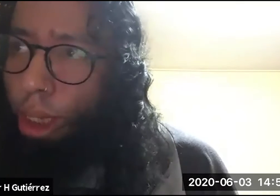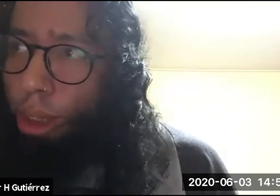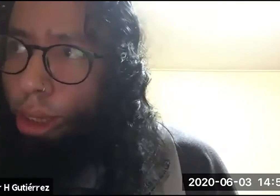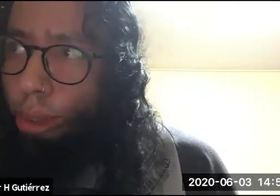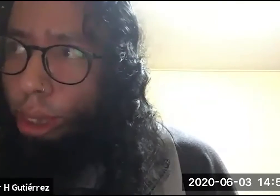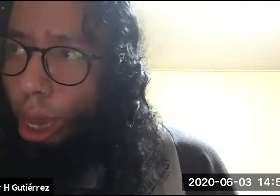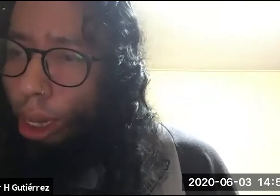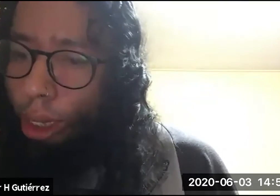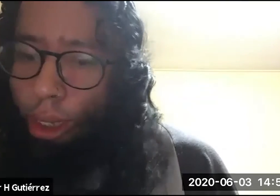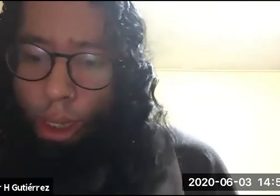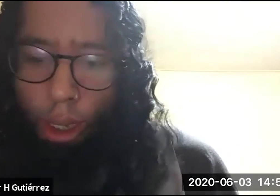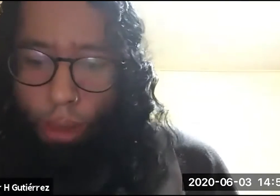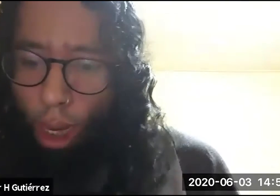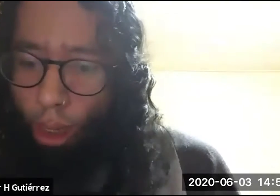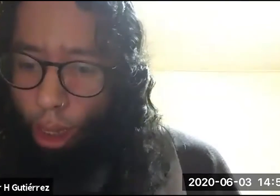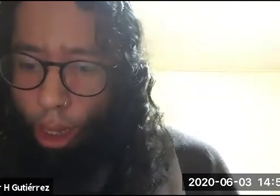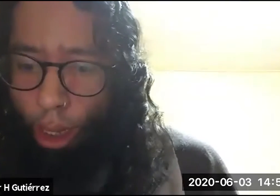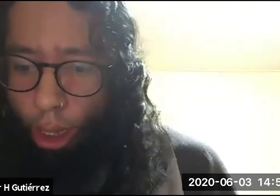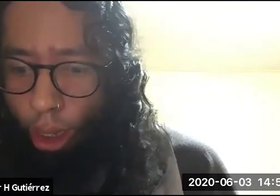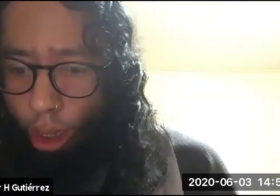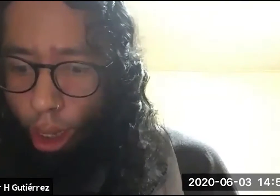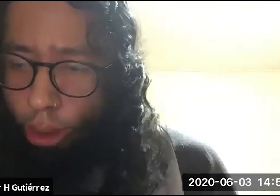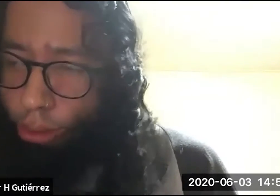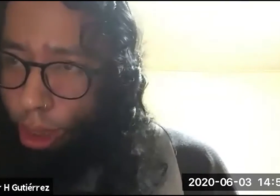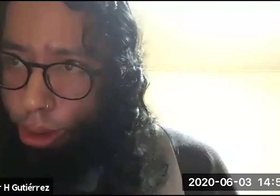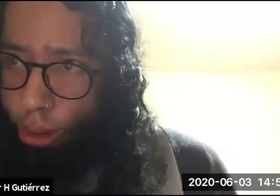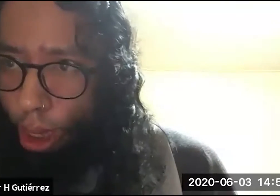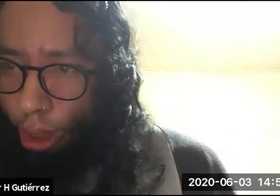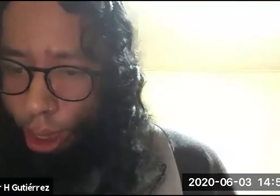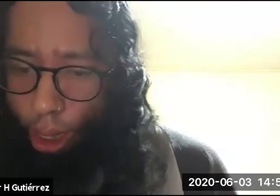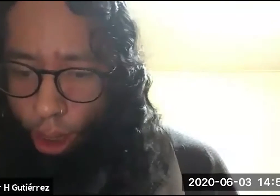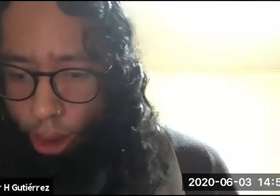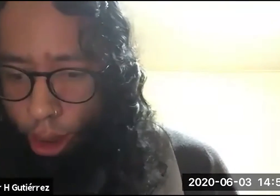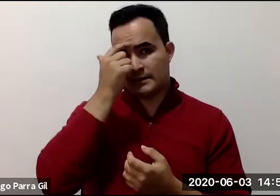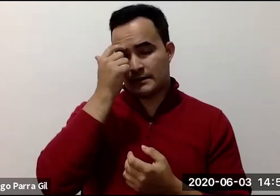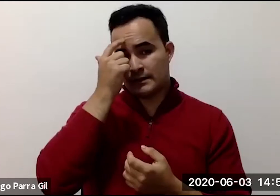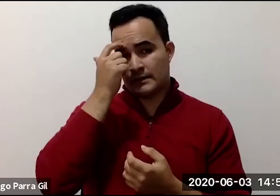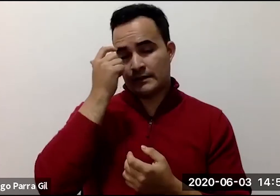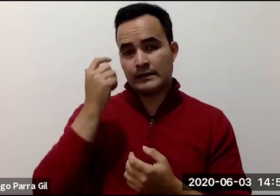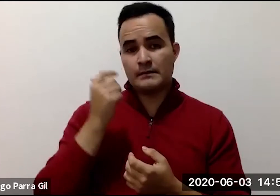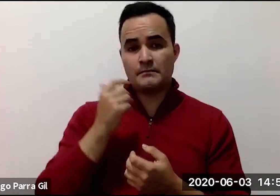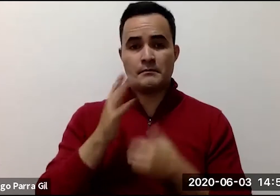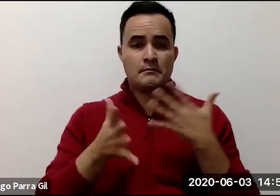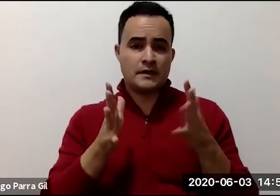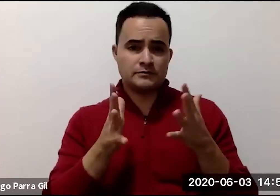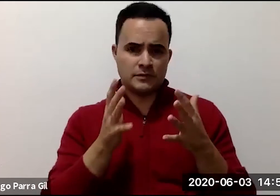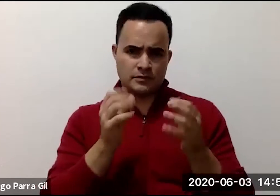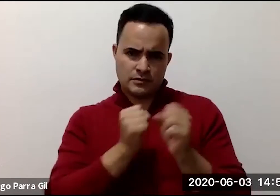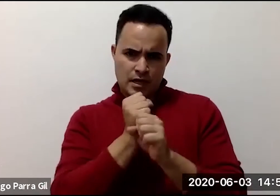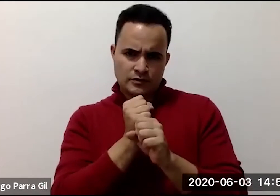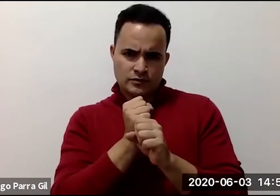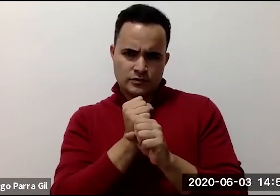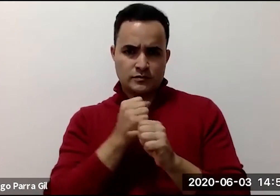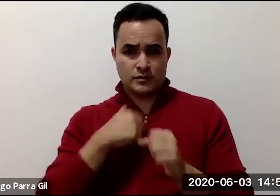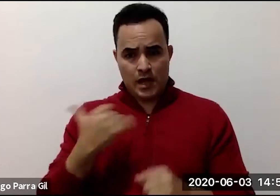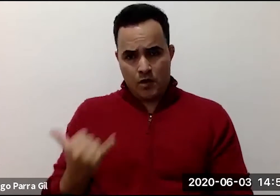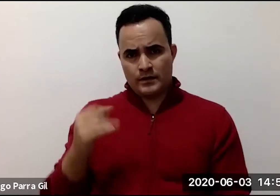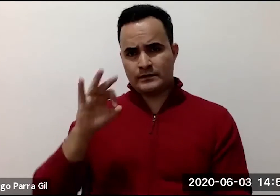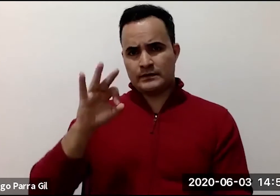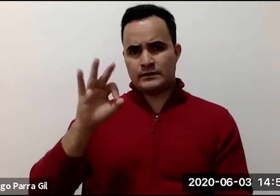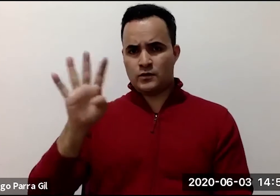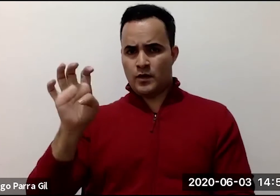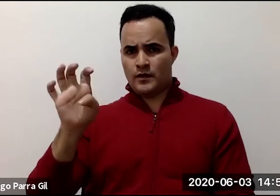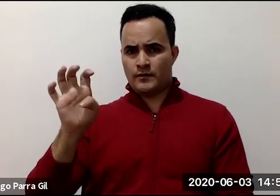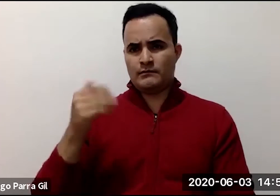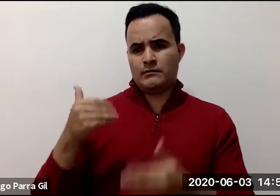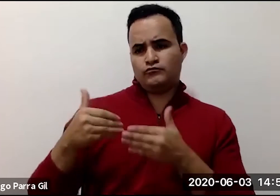más progresivo ya en la parte de la juventud hacia acá, en la actualidad tengo 39 años. Entonces,